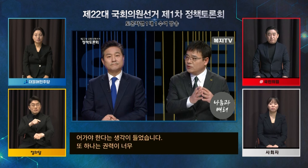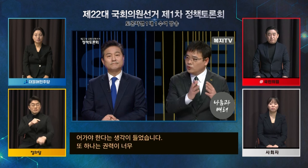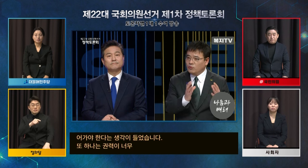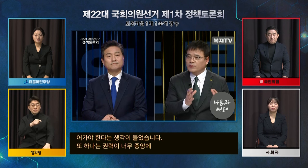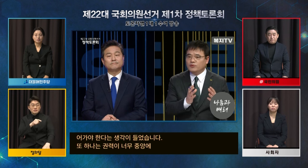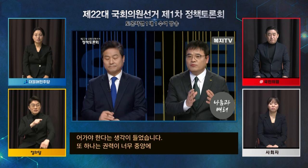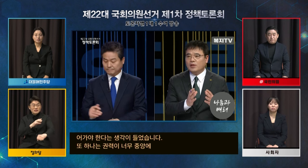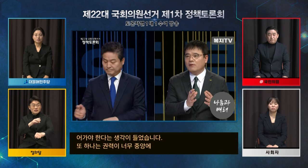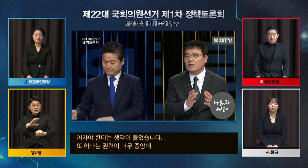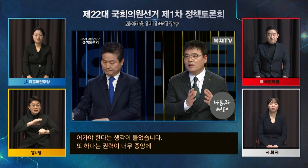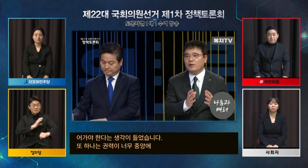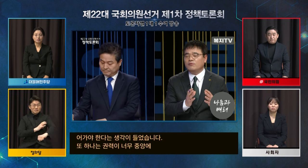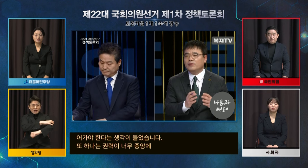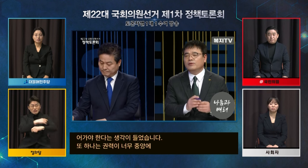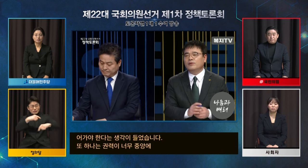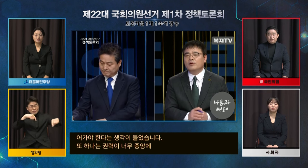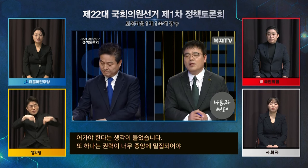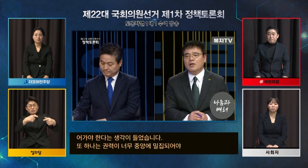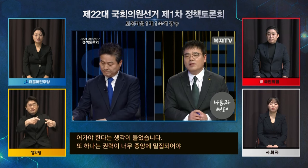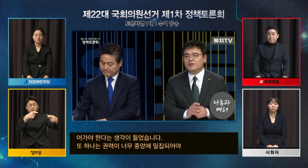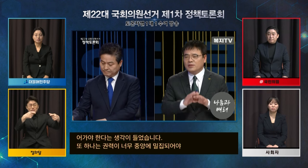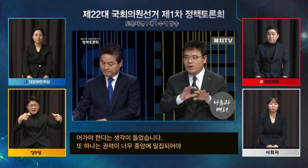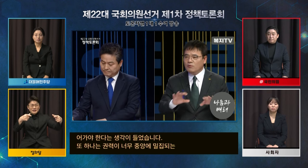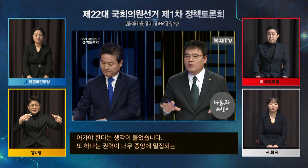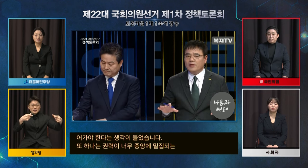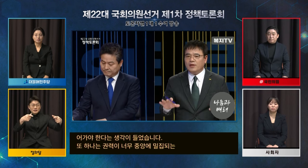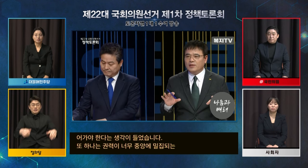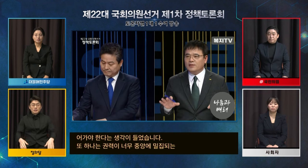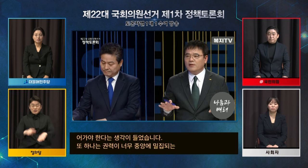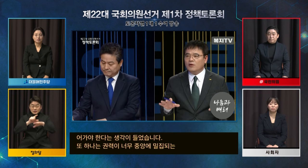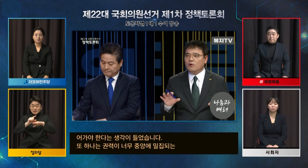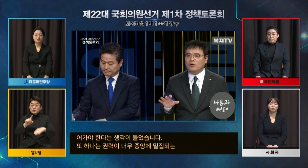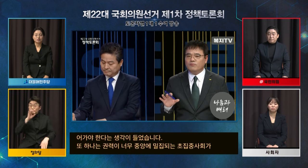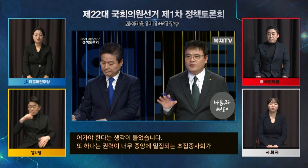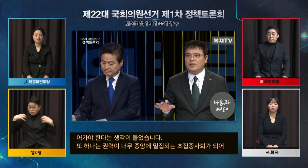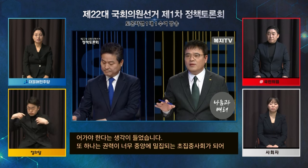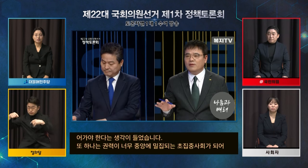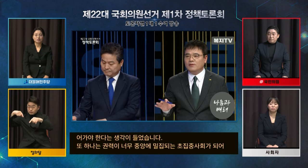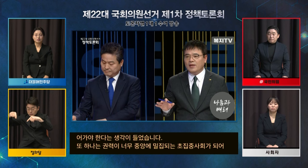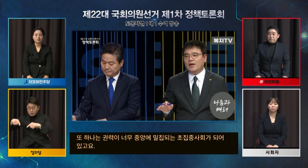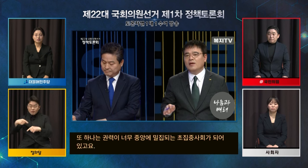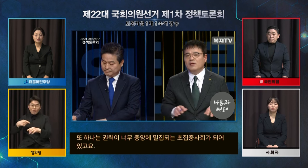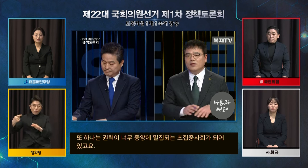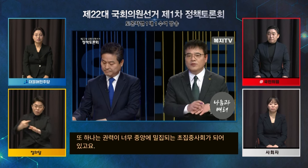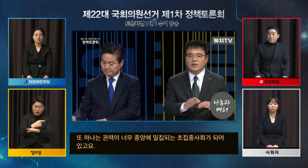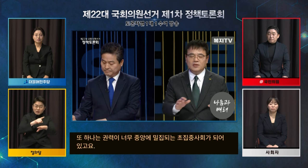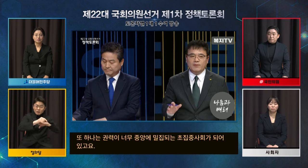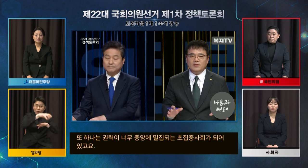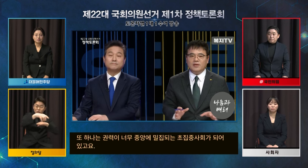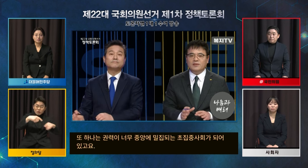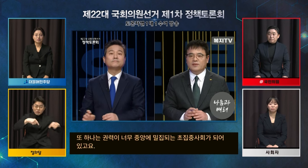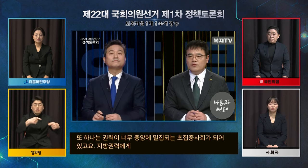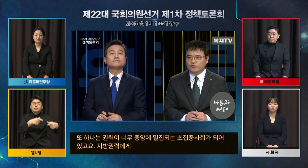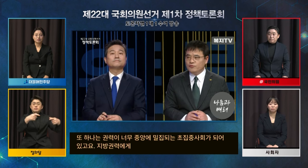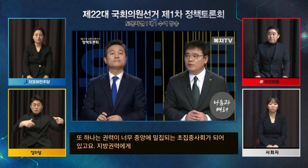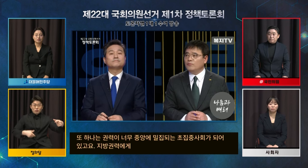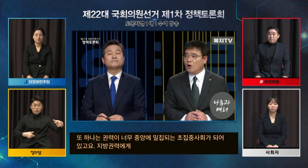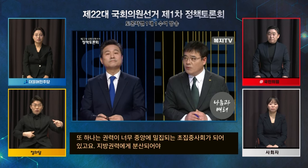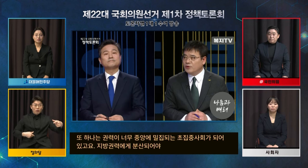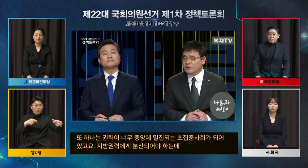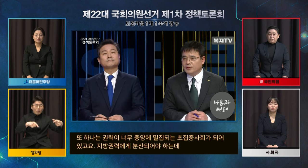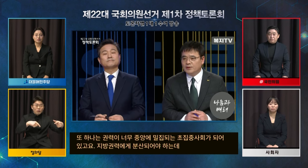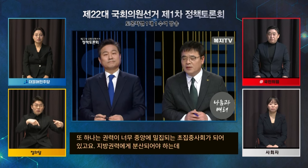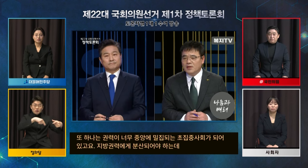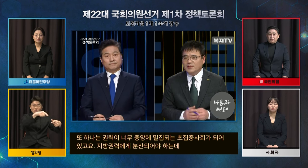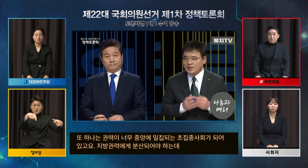밀집되는 초집중사회가 되고 있거든요. 그래서 지방 권력에게 일정하게 권력이 분산되어야 되는데 현재의 지방자치의 수준을 좀